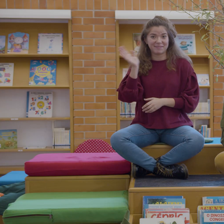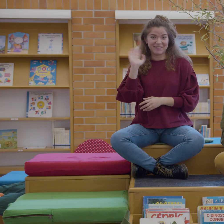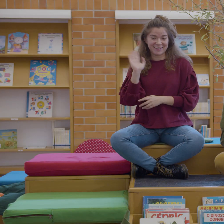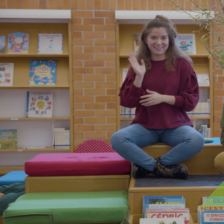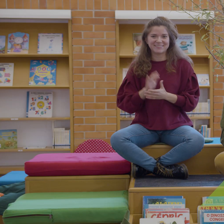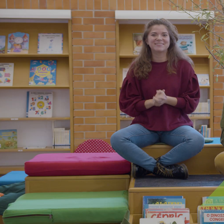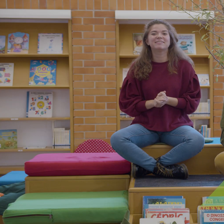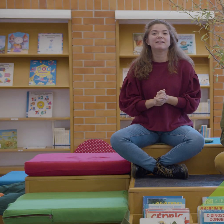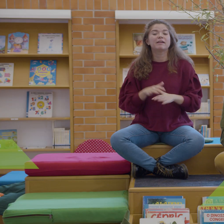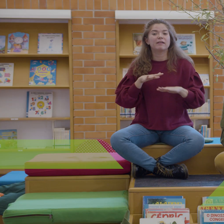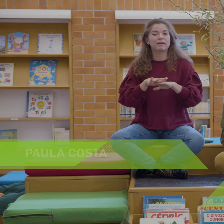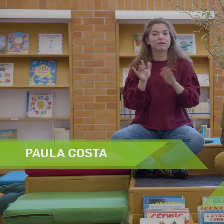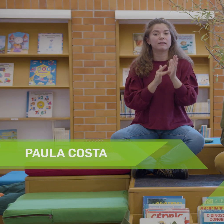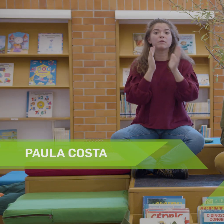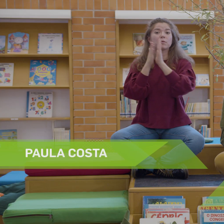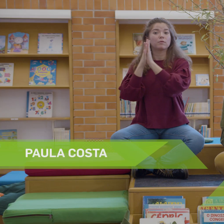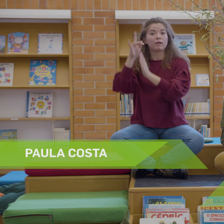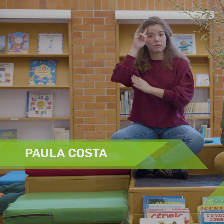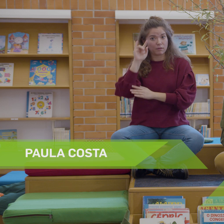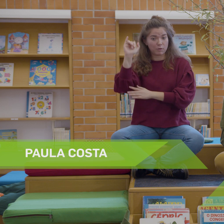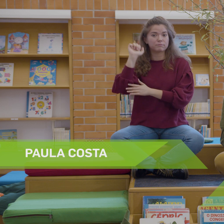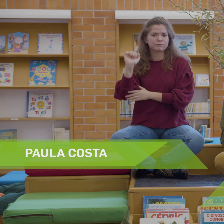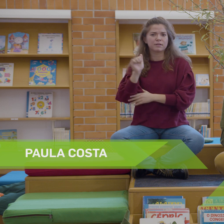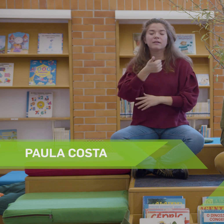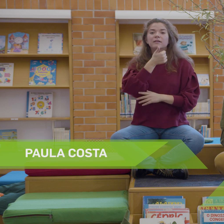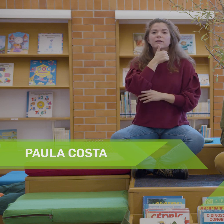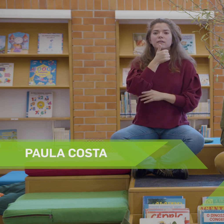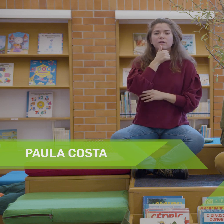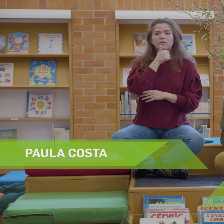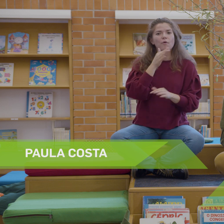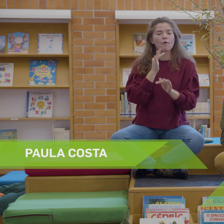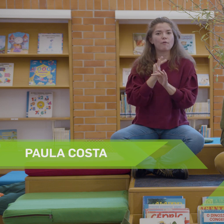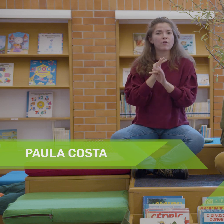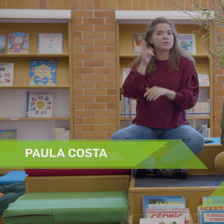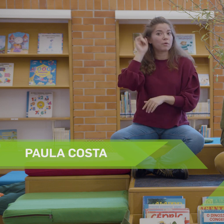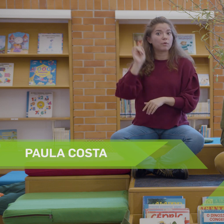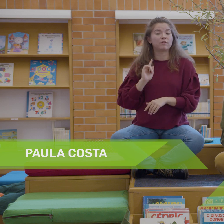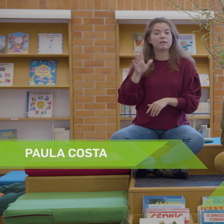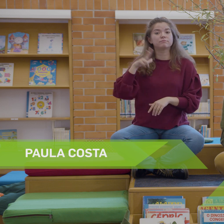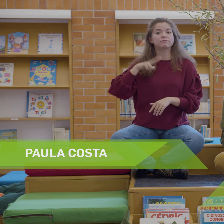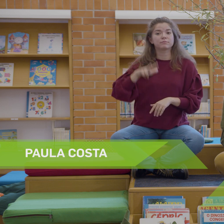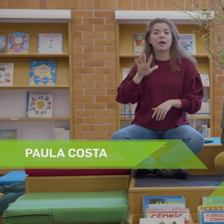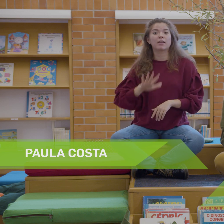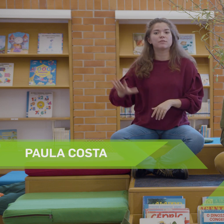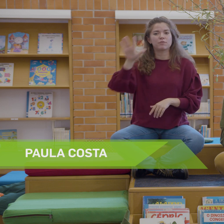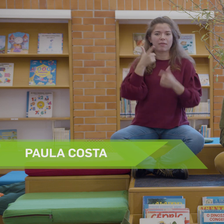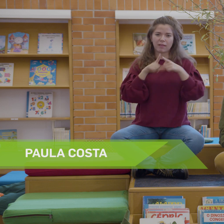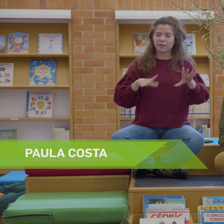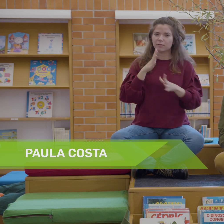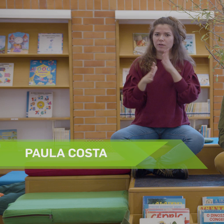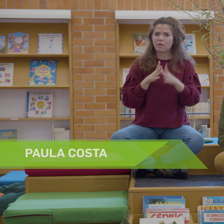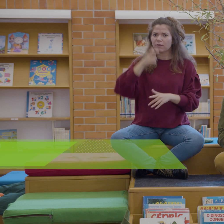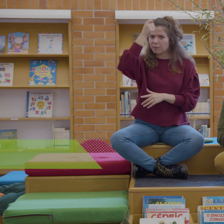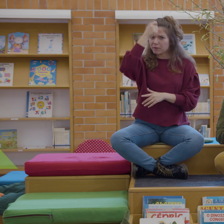Olá! A Rede de Bibliotecas da Moita resolveu comemorar o Dia Nacional da Língua Gestual com